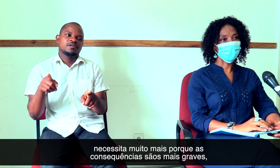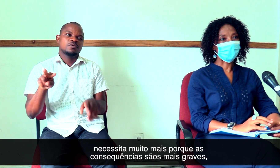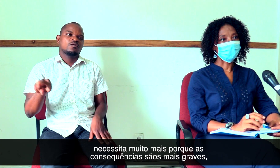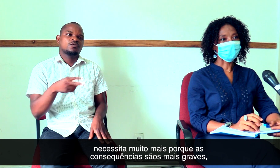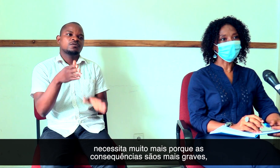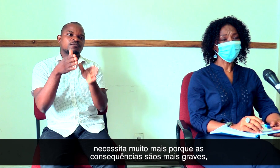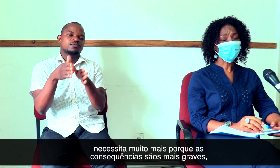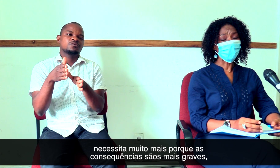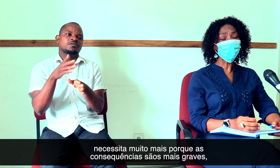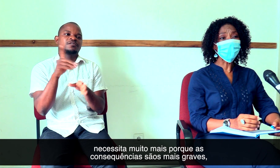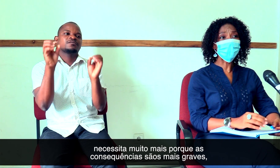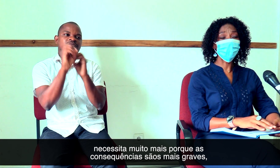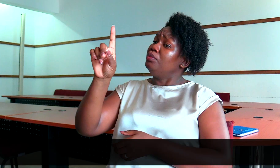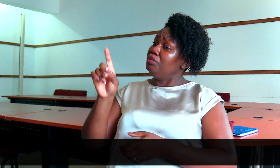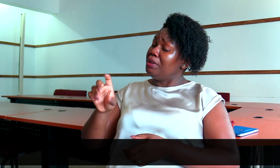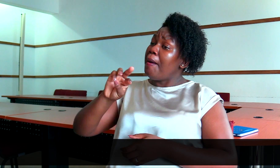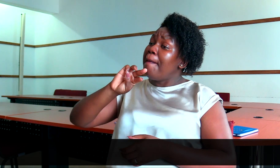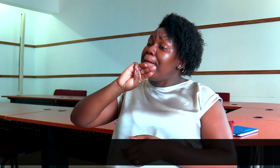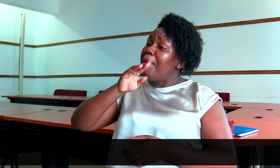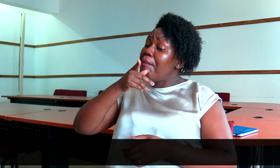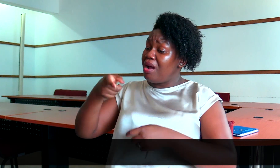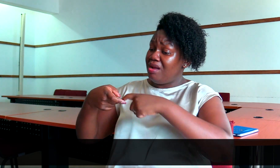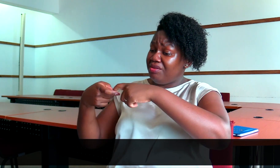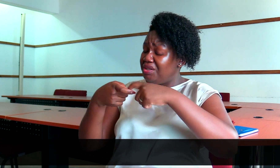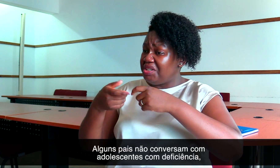adolescentes em geral. Por estas